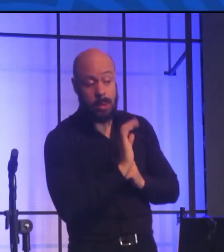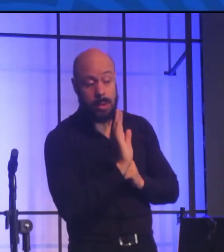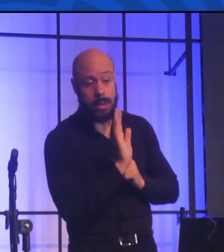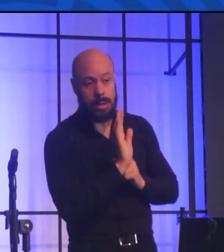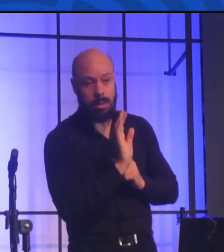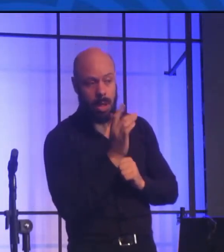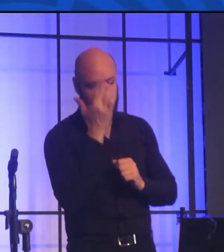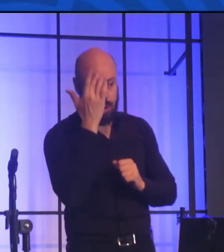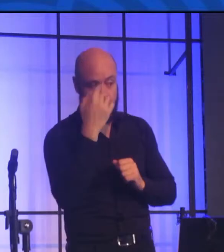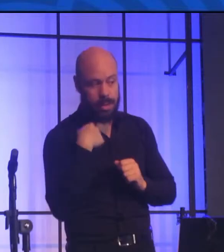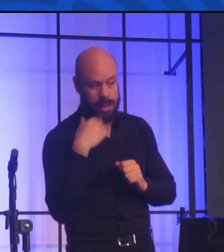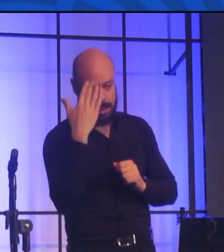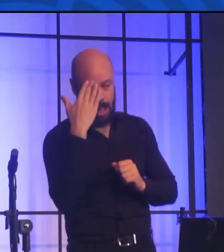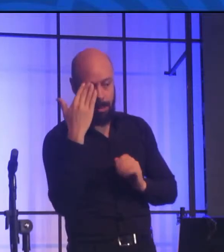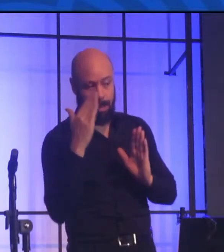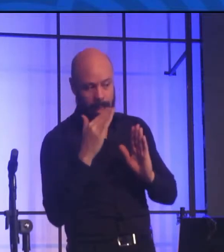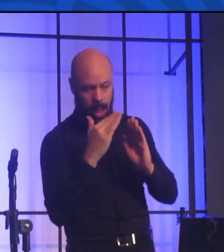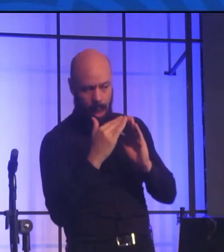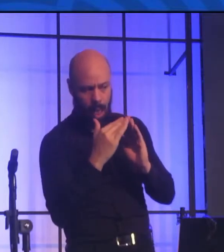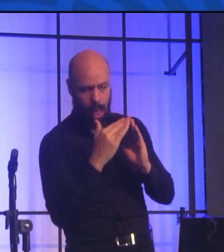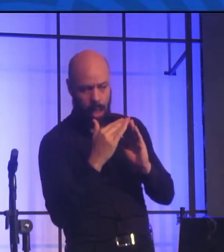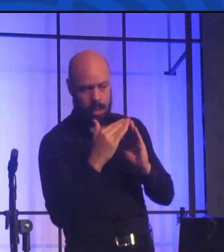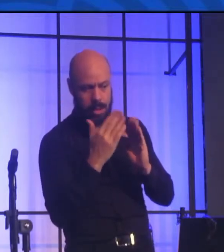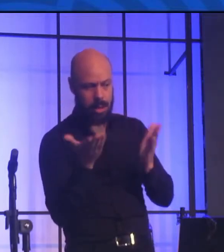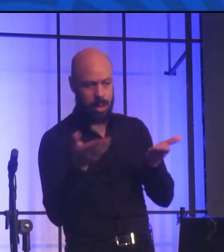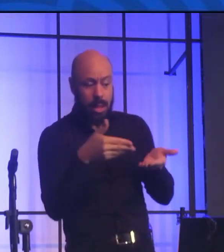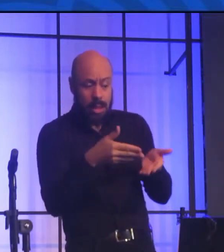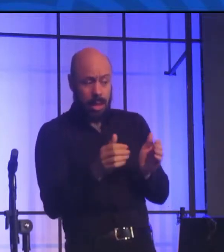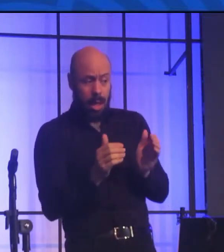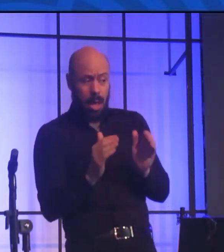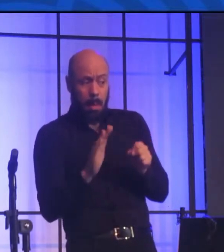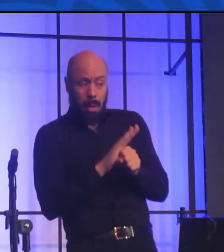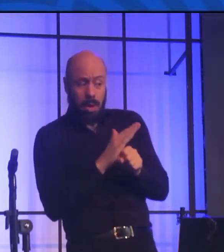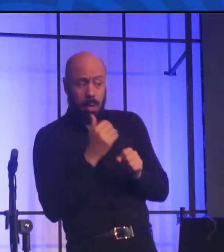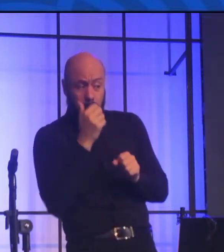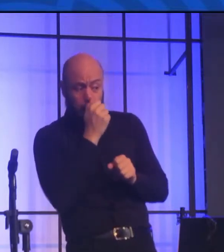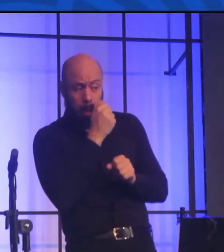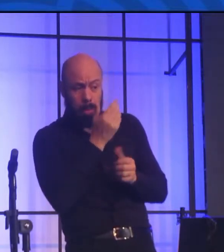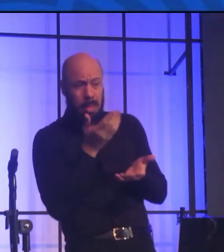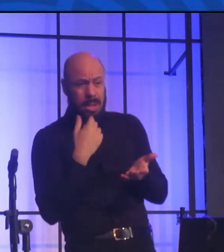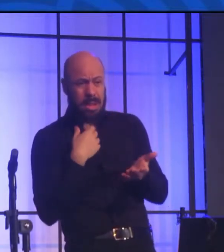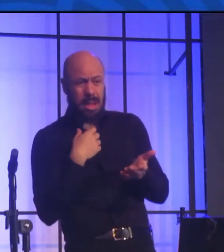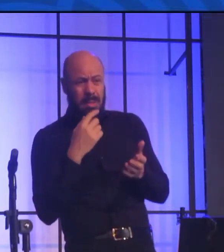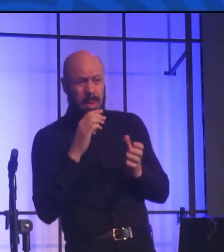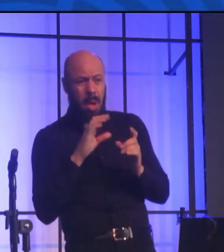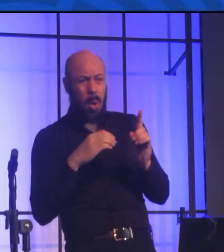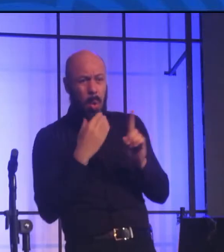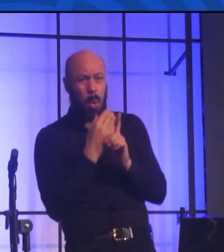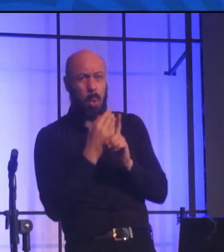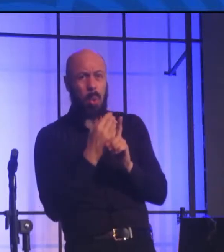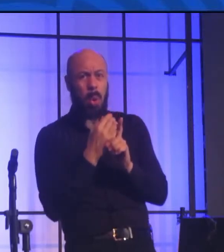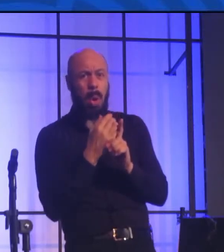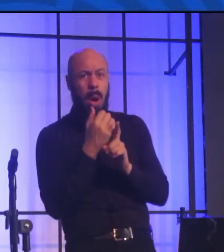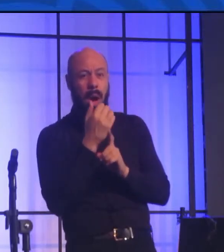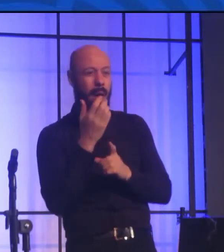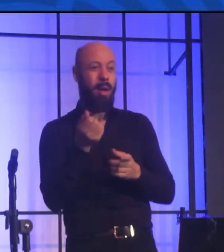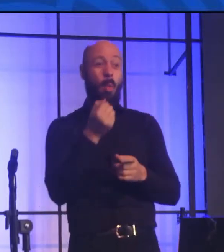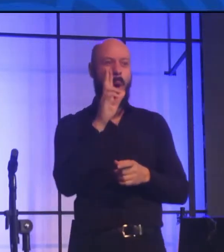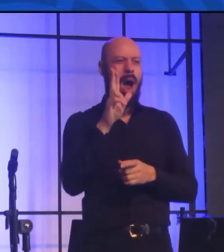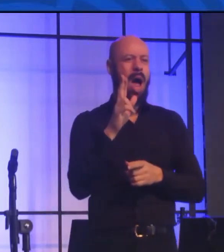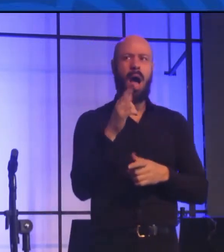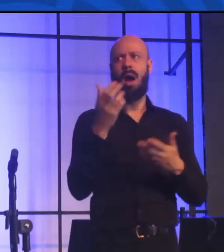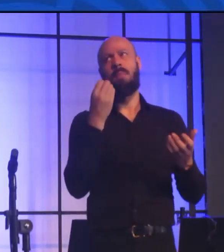não sei se tu está sabendo, né? Mas tu não colocou nós numa furada, tio. Nos trouxe para cá para um culto onde o ar-condicionado não funciona,